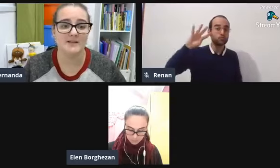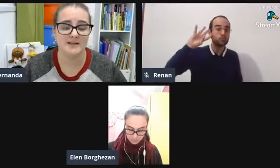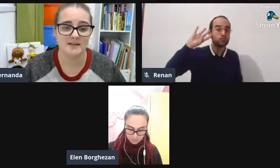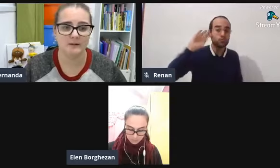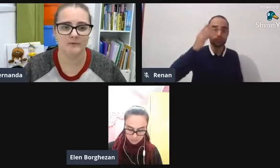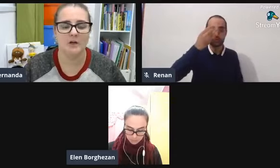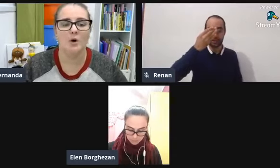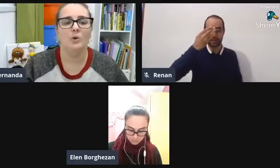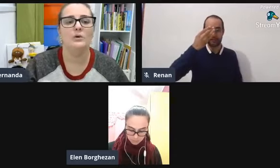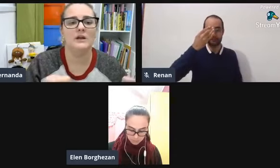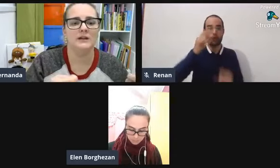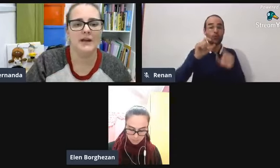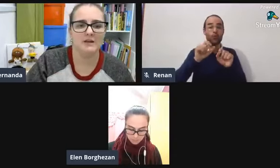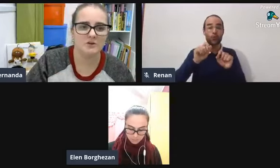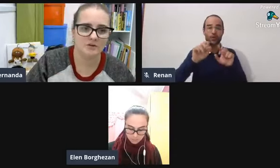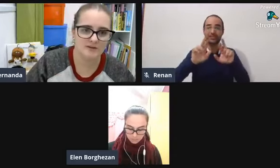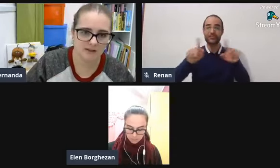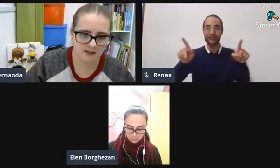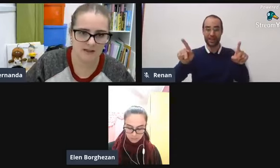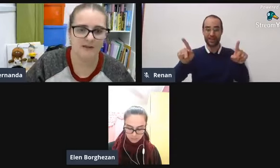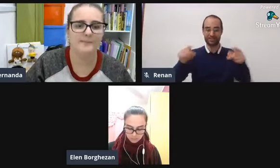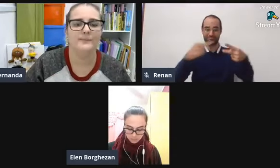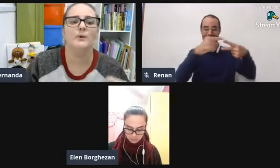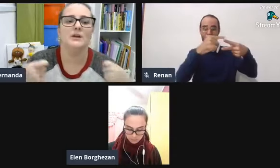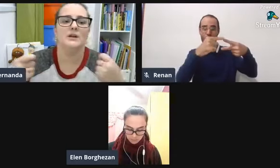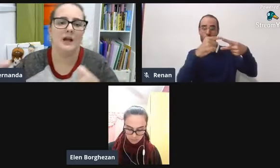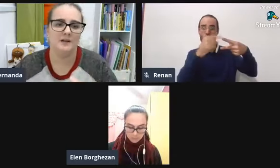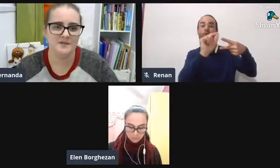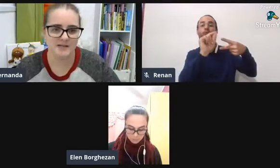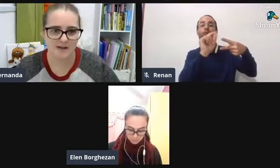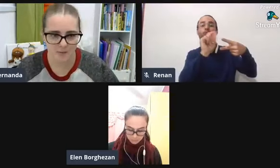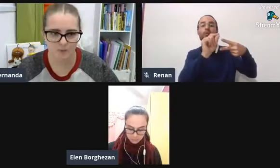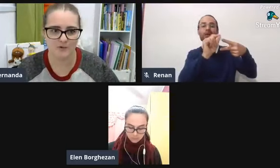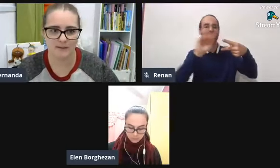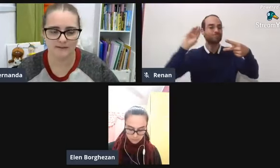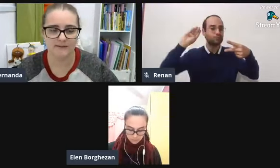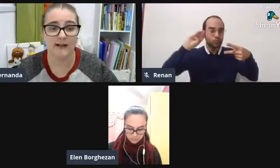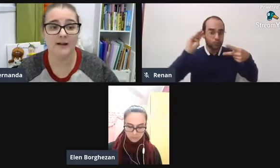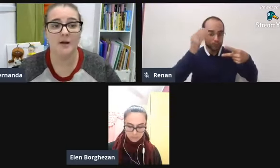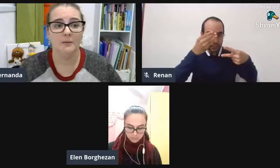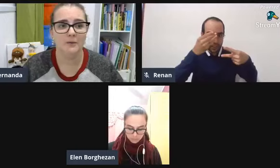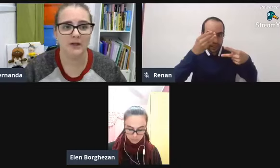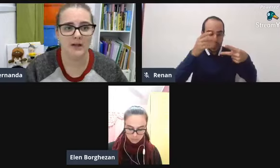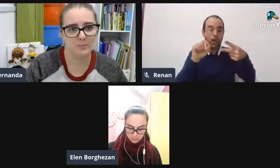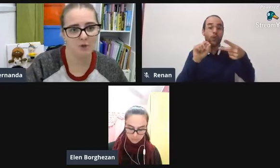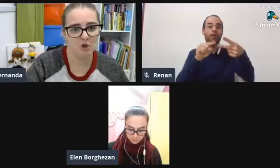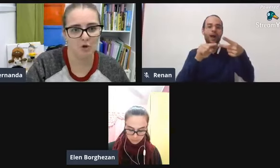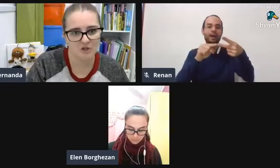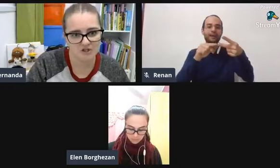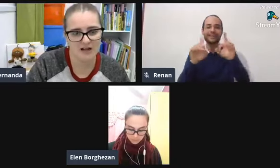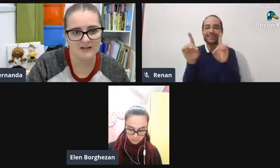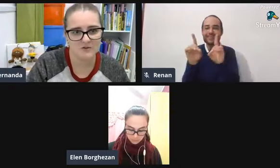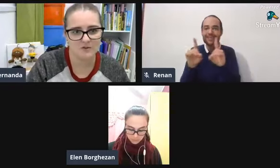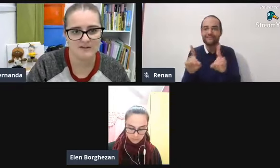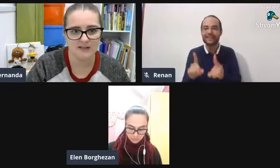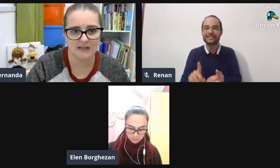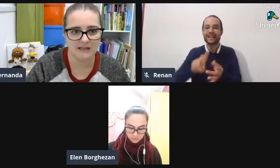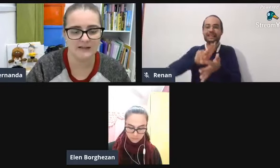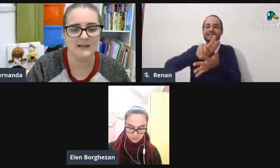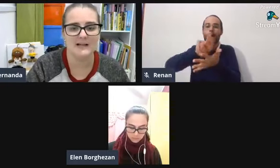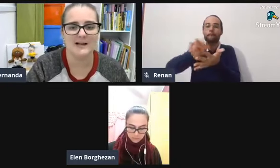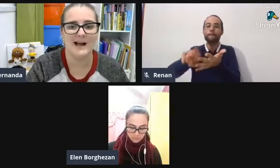essa diferenciação. O que é surdo-cegueira, o que é deficiência múltipla, né? Por quê? Porque hoje a